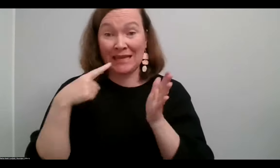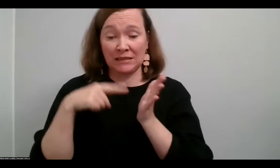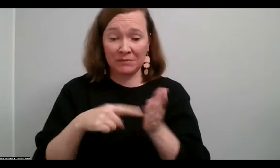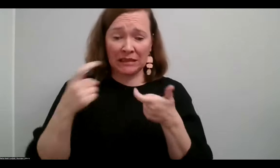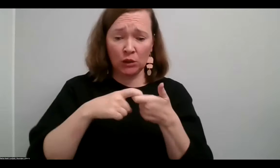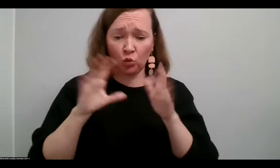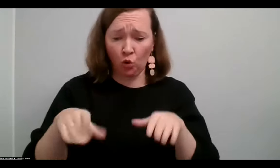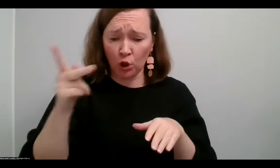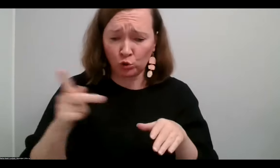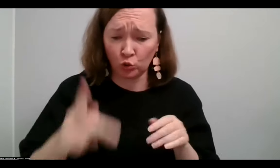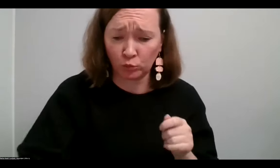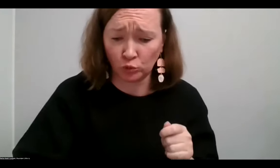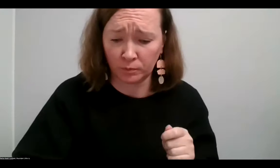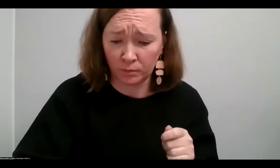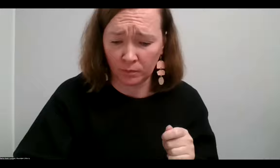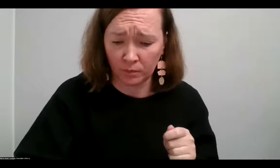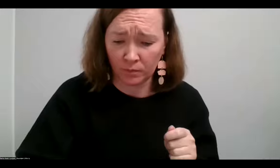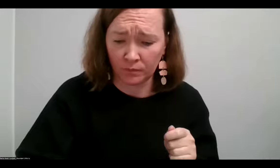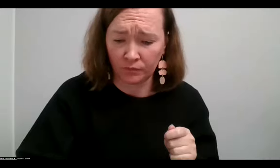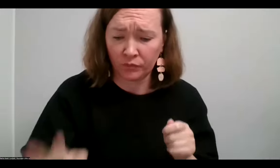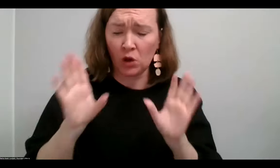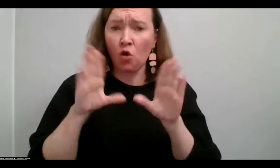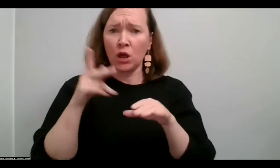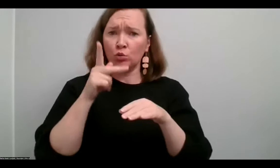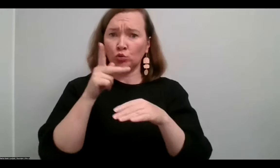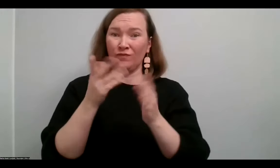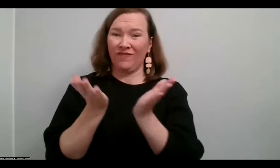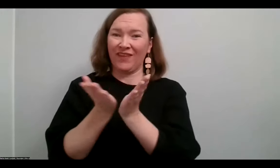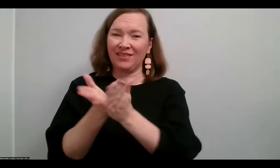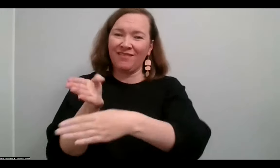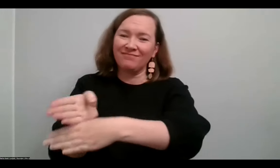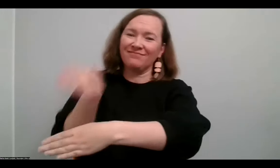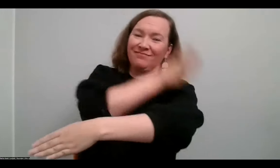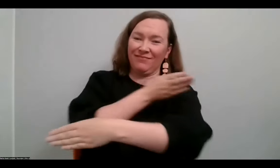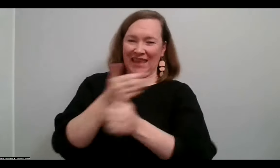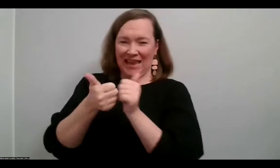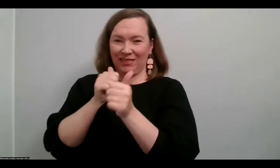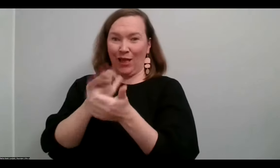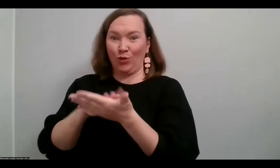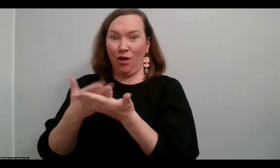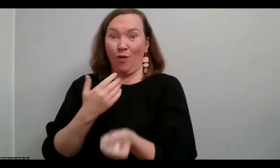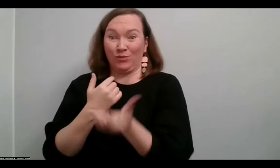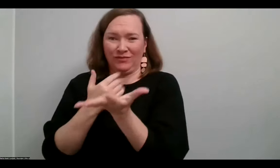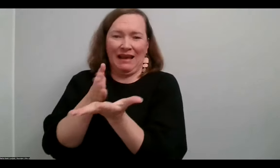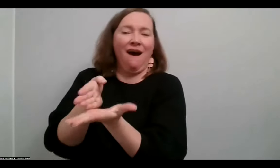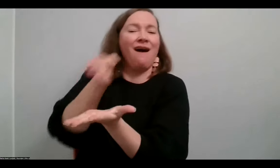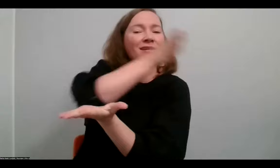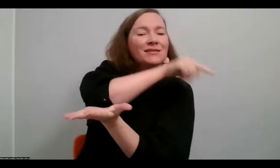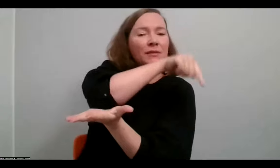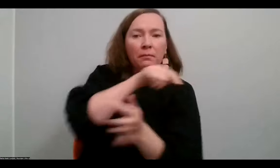Jyri on sinne jo vastaillutkin chatin puolelle. Siellä oli esimerkiksi kysymys, kun